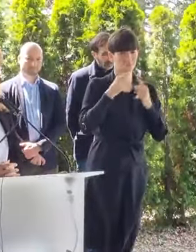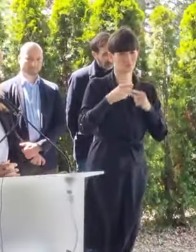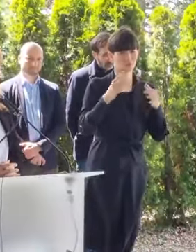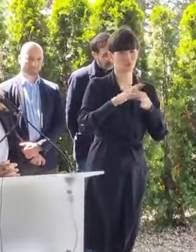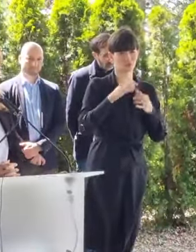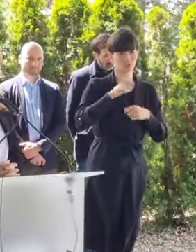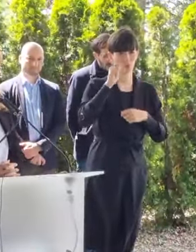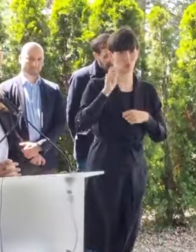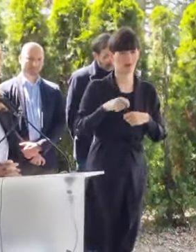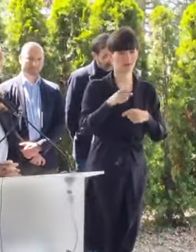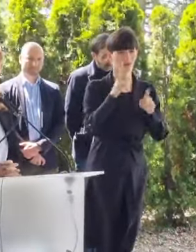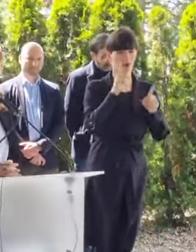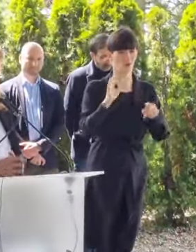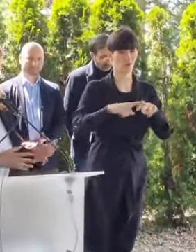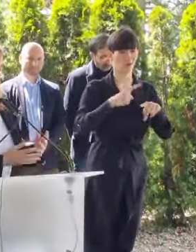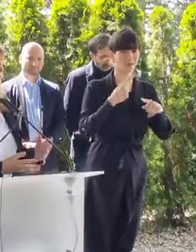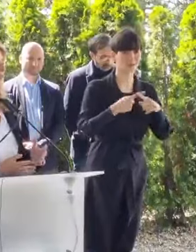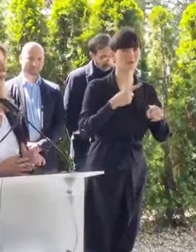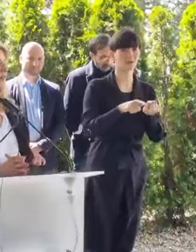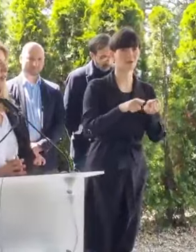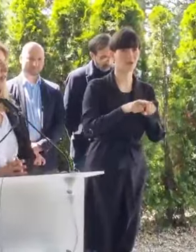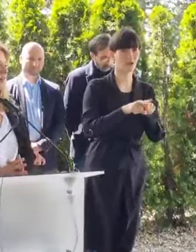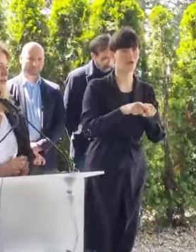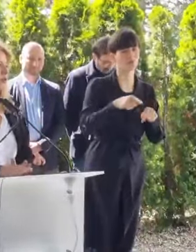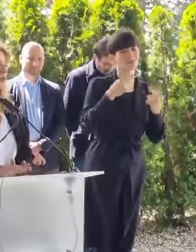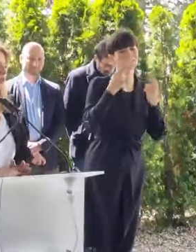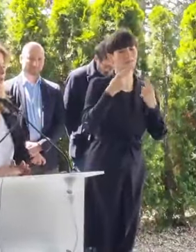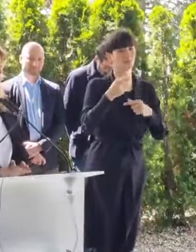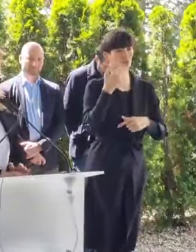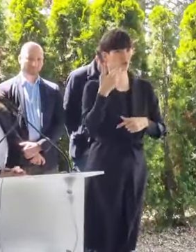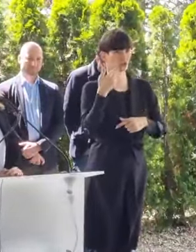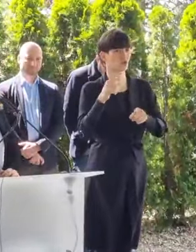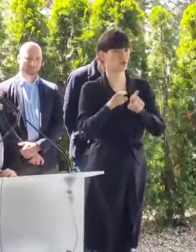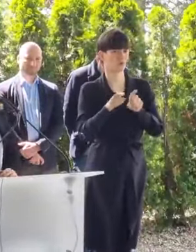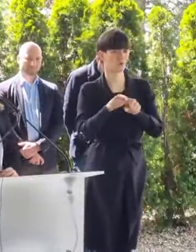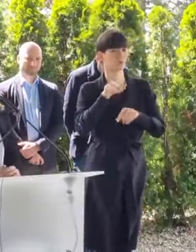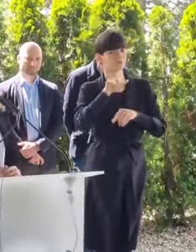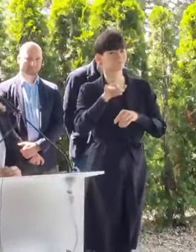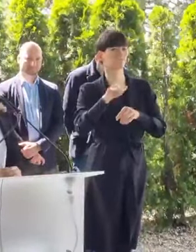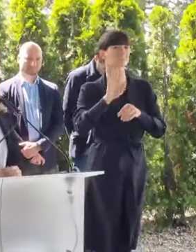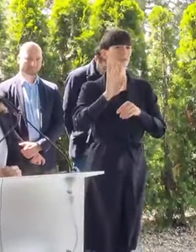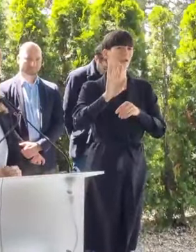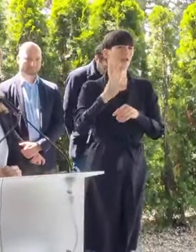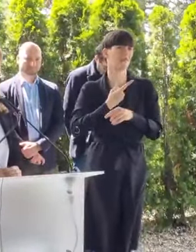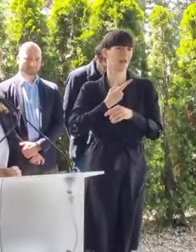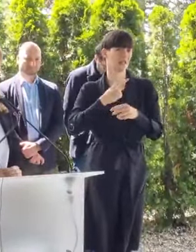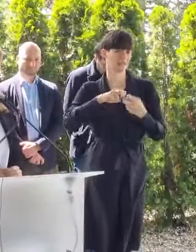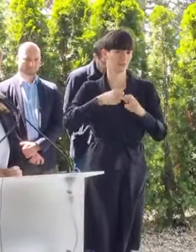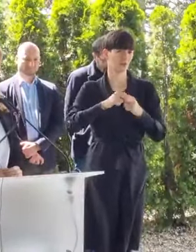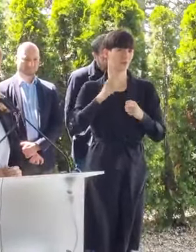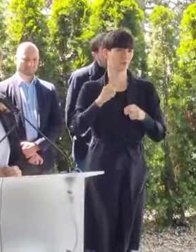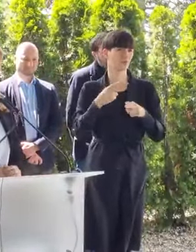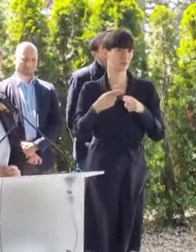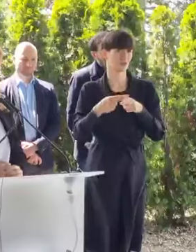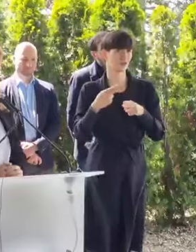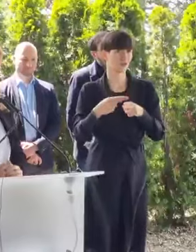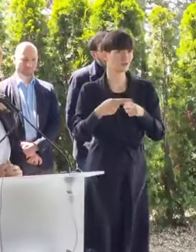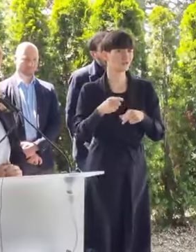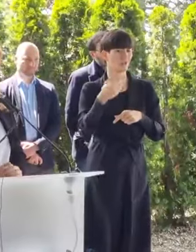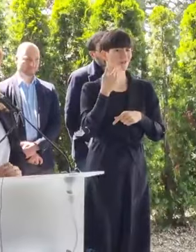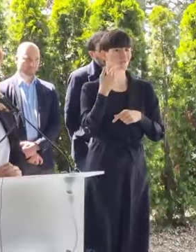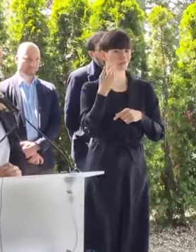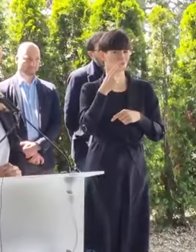prieskumoch. Samozrejme, česká strana má svoje výzvy, ale v tomto je to vnímanie vojnového konfliktu na Ukrajine veľmi